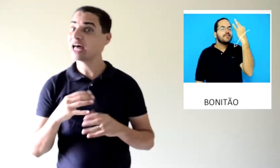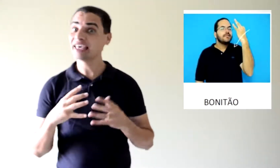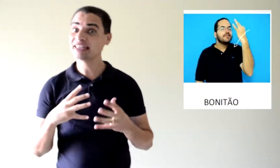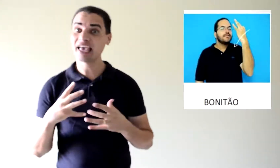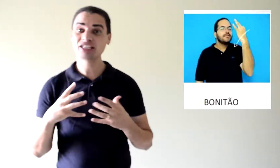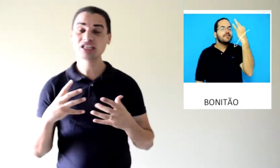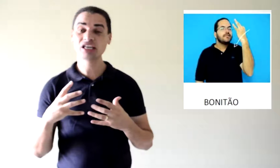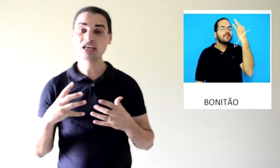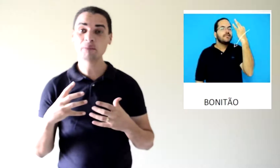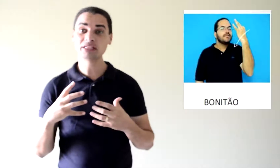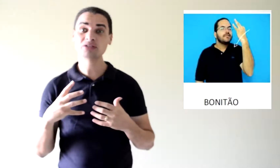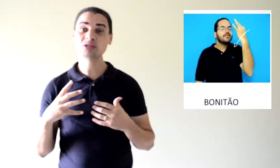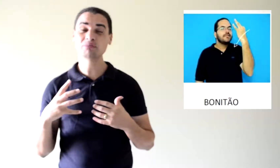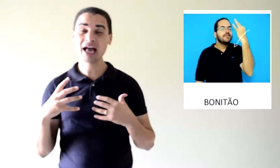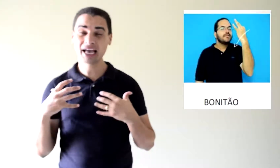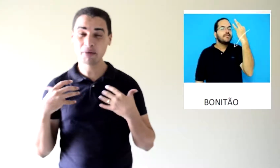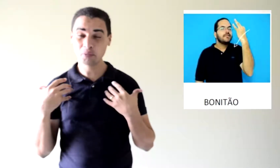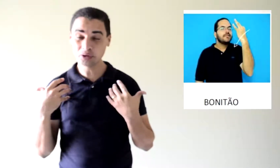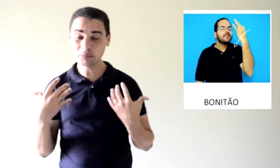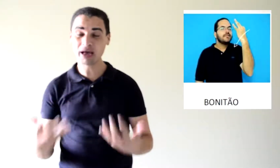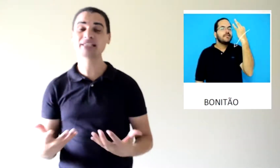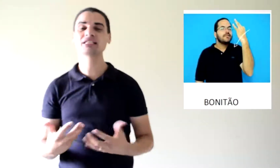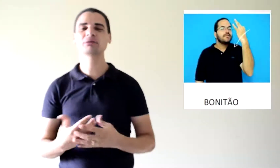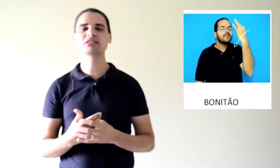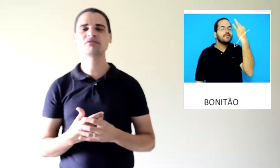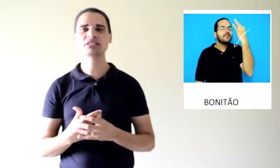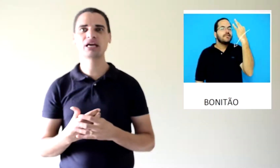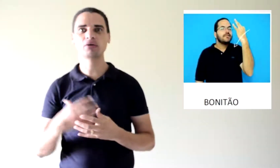a ideia de que eu preciso marcar muito mais a expressão facial.